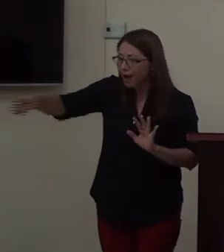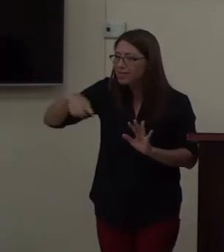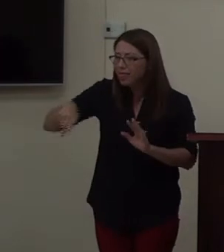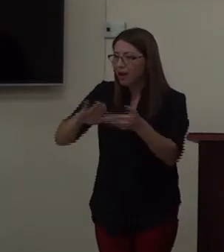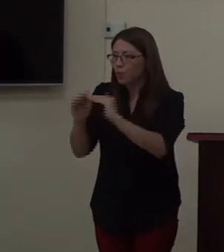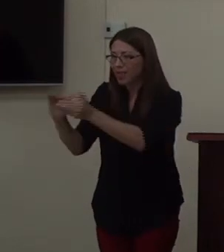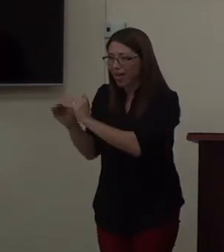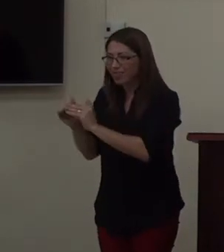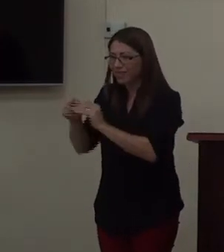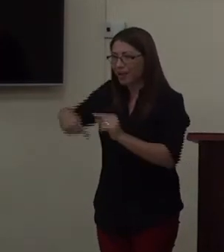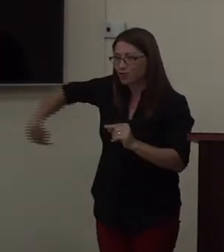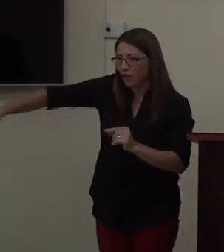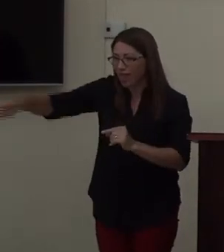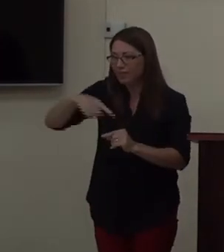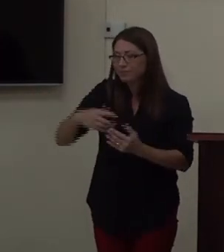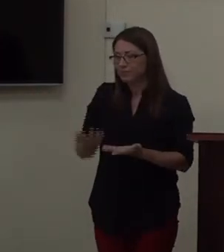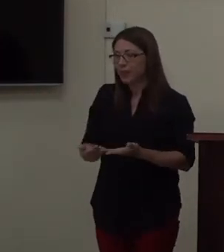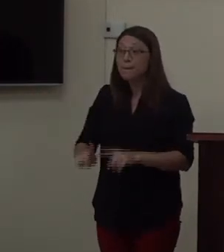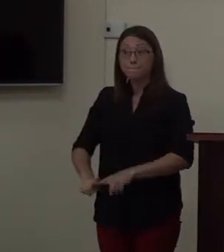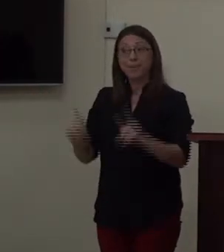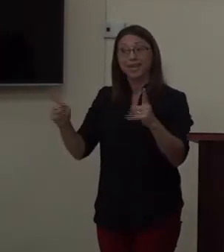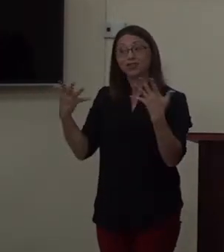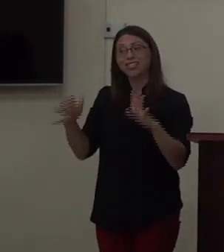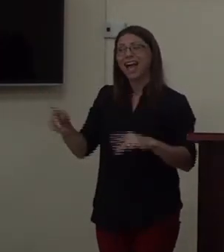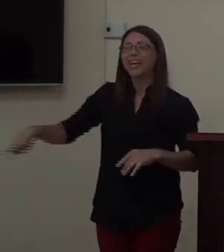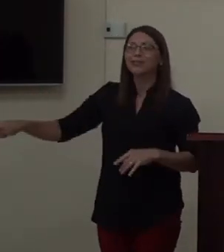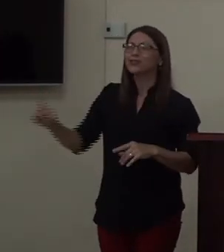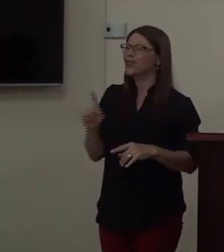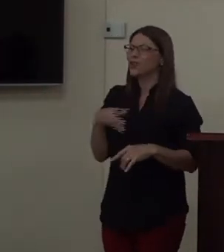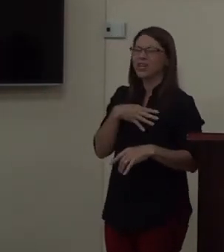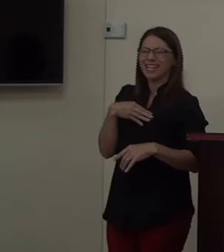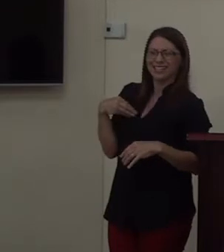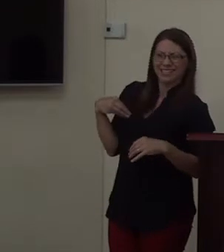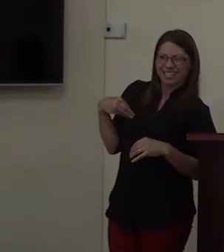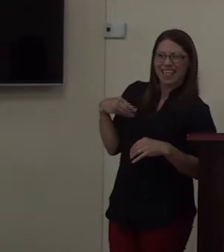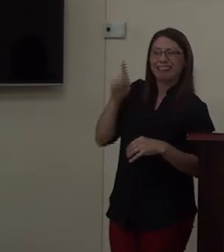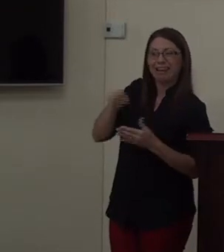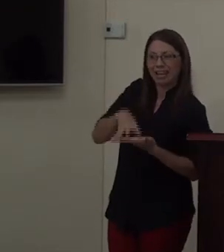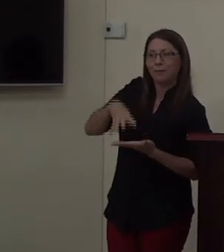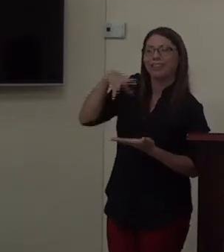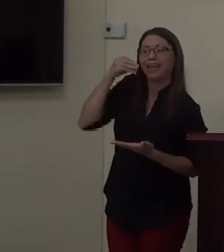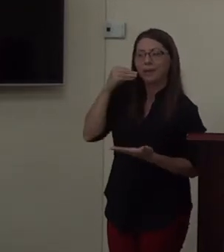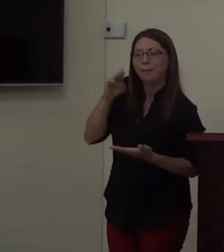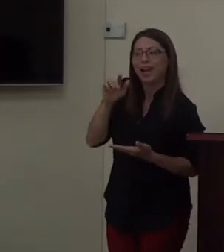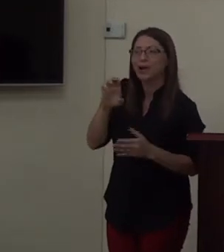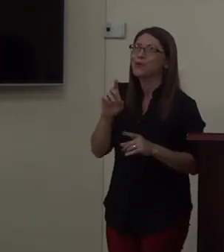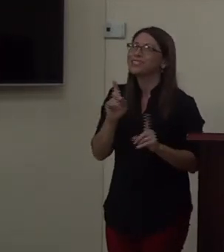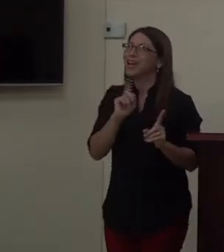la comunidad que lo rodea, ¿verdad? Pero ya no les hace tanta gracia, ¿verdad?, tener que aprender maleco.